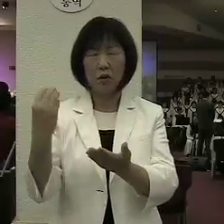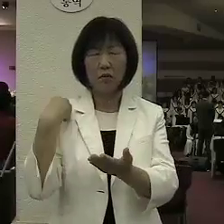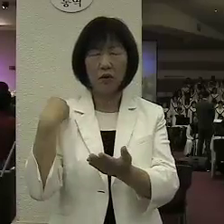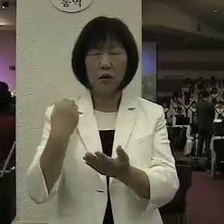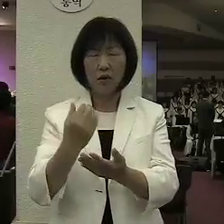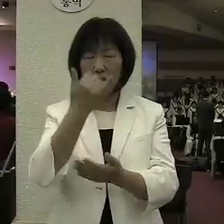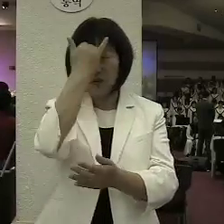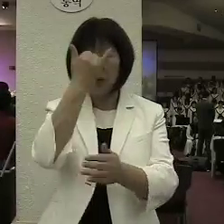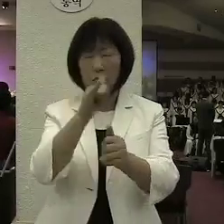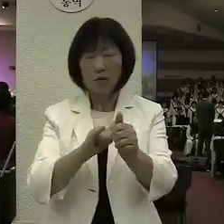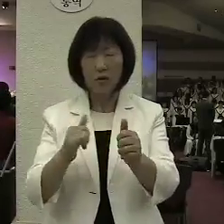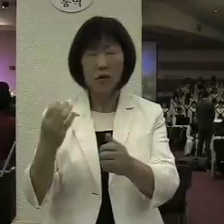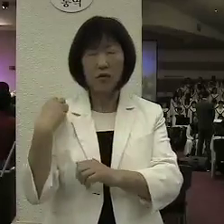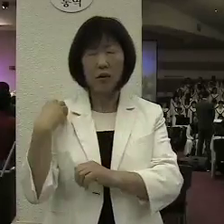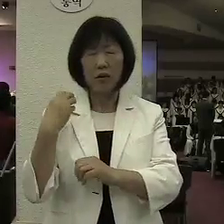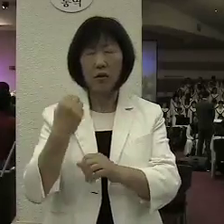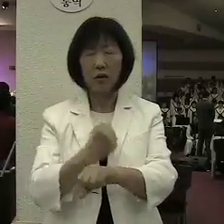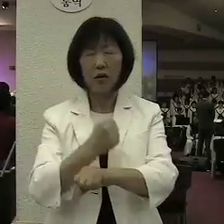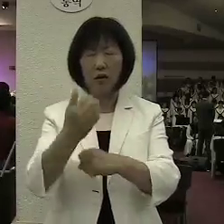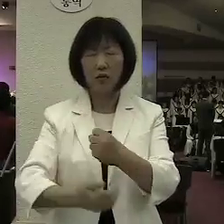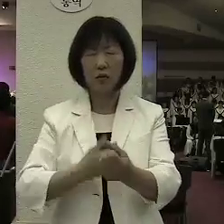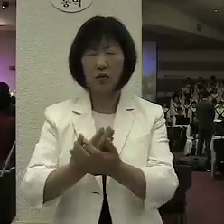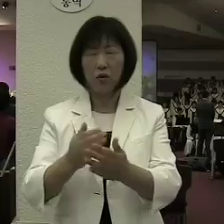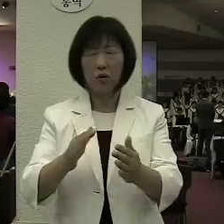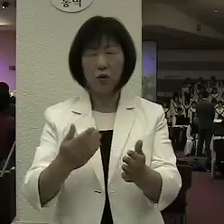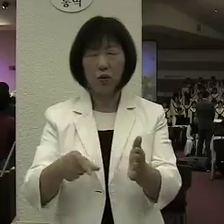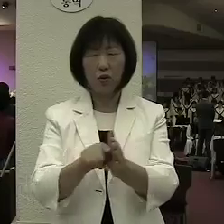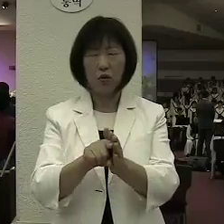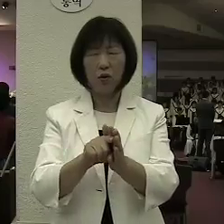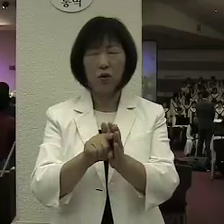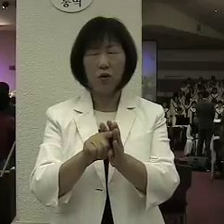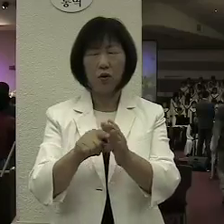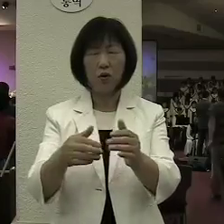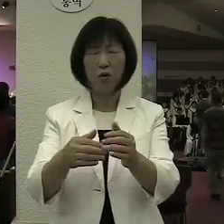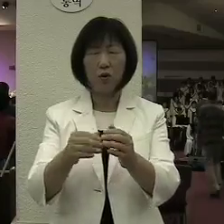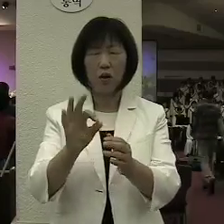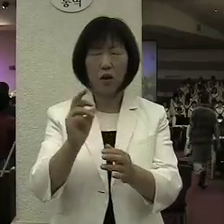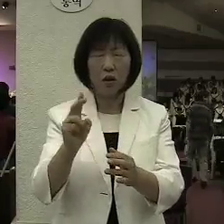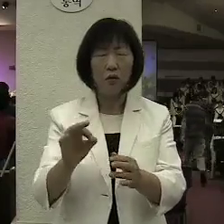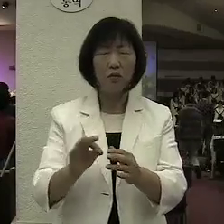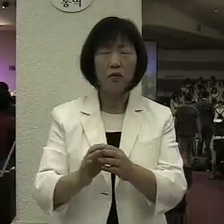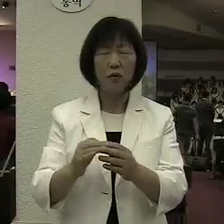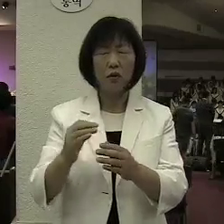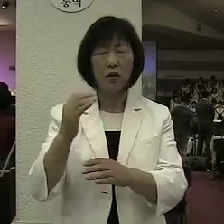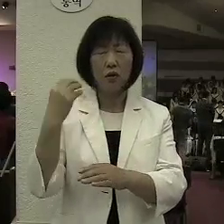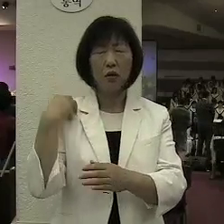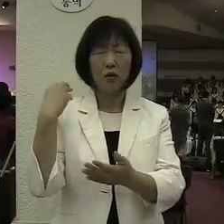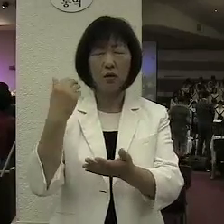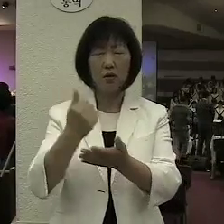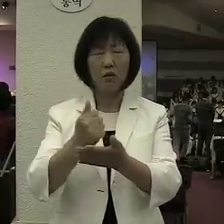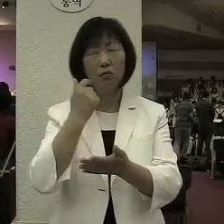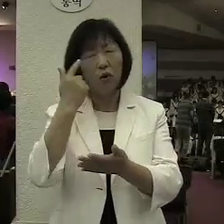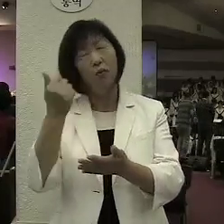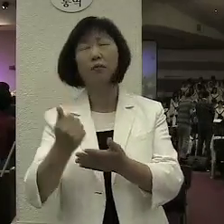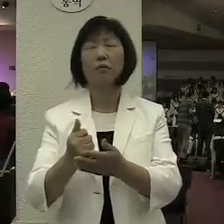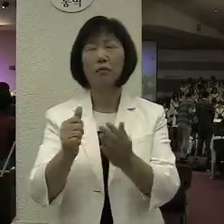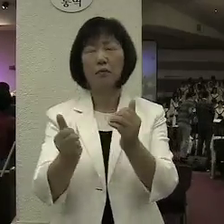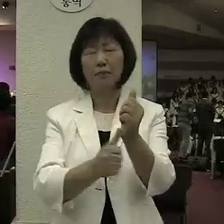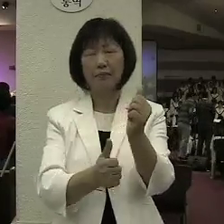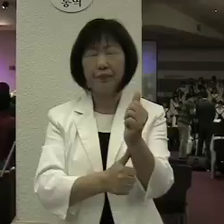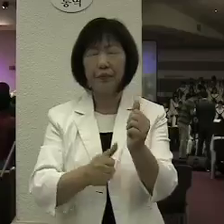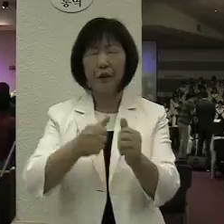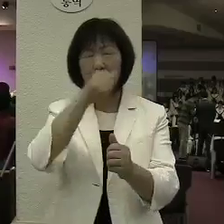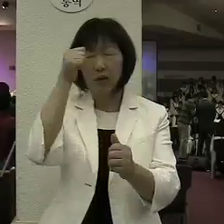사명을 충성스럽게 감당케 하옵소서. 이를 위하여서 양문위에 앞장 세우신 김승훈 목사님과